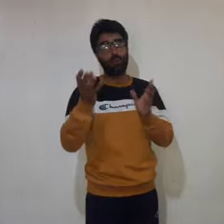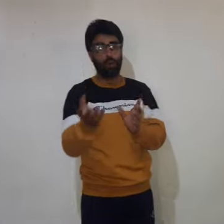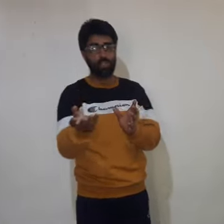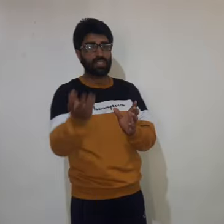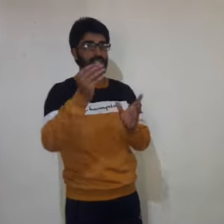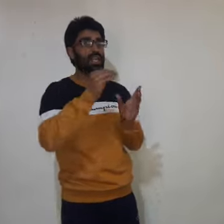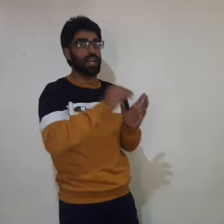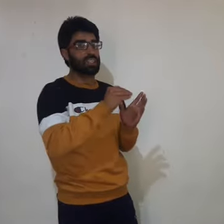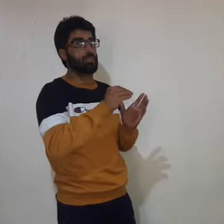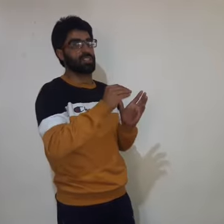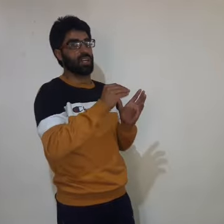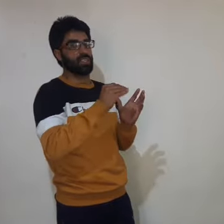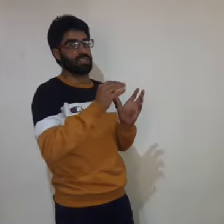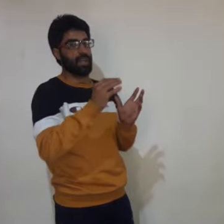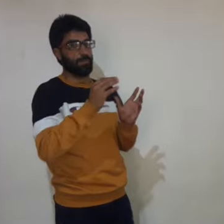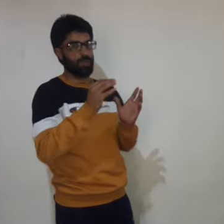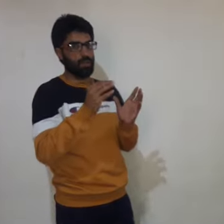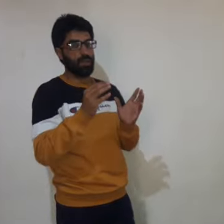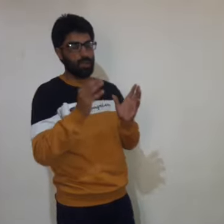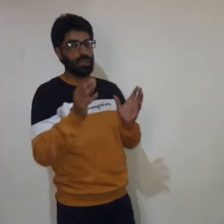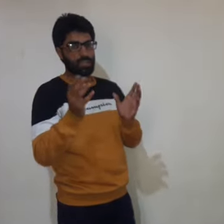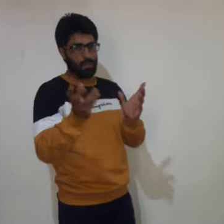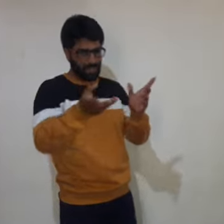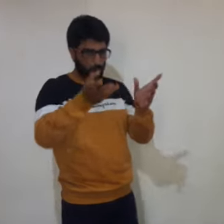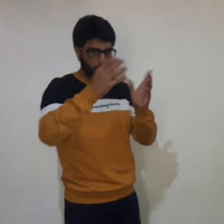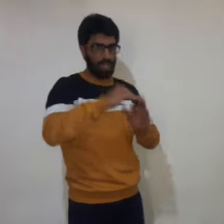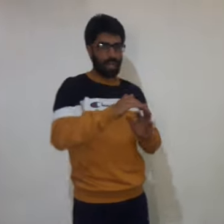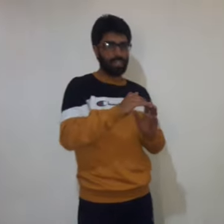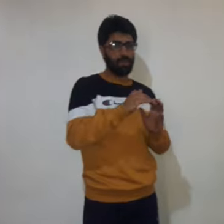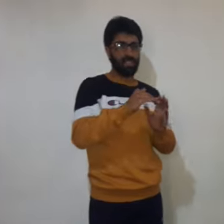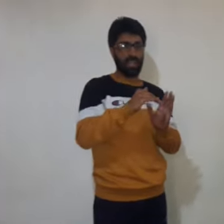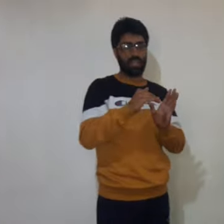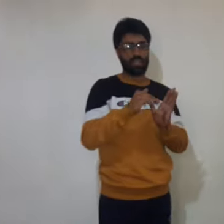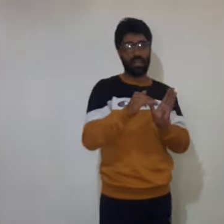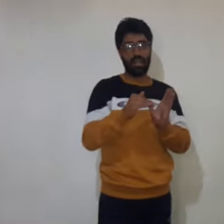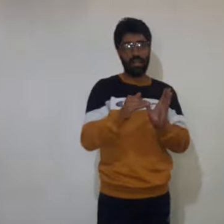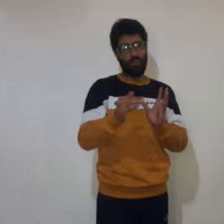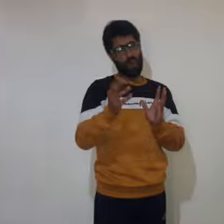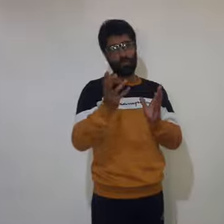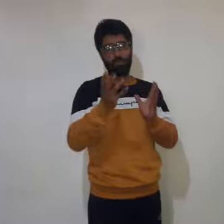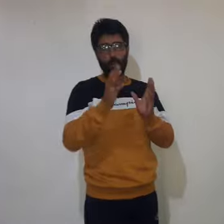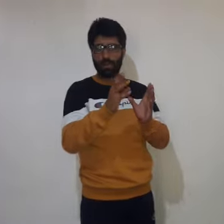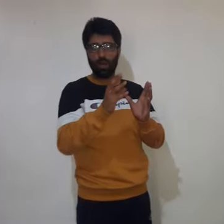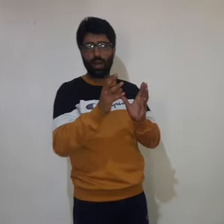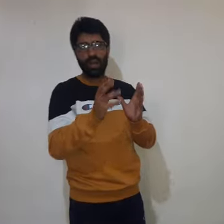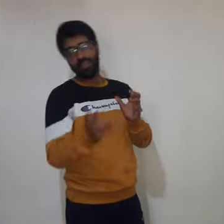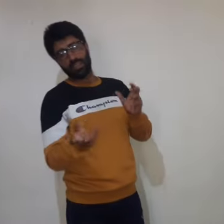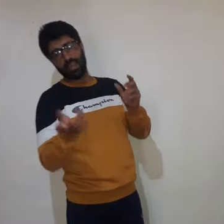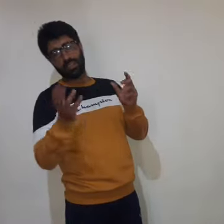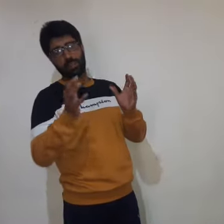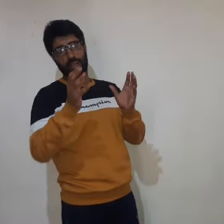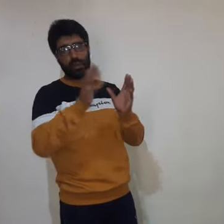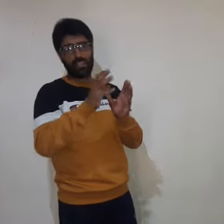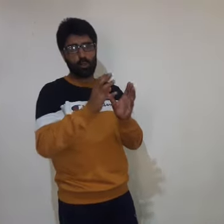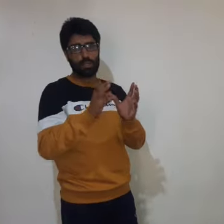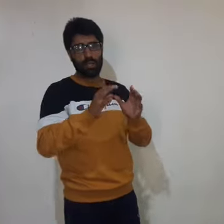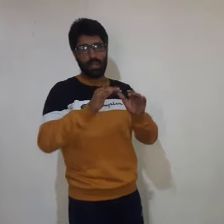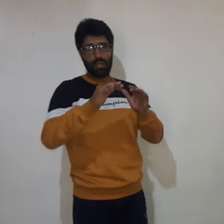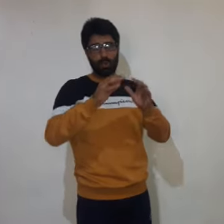नोज से सीधे लंग्स में चला जाता है। जब ये नोज से लंग्स में चला जाता है, वहां पे आपको पता होगा कि लंग्स में कैपिलरीज होते हैं और